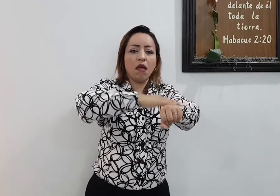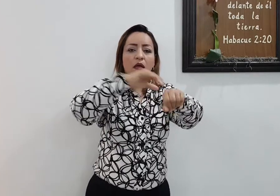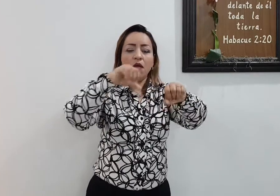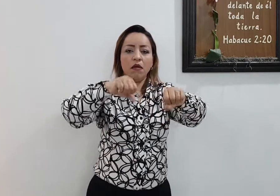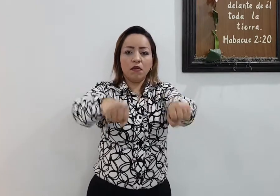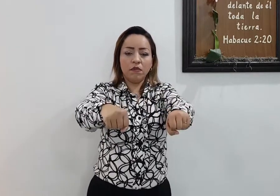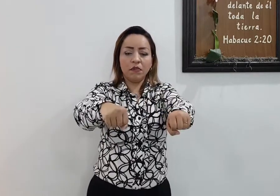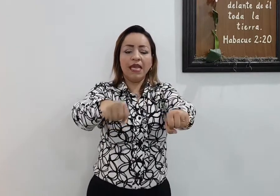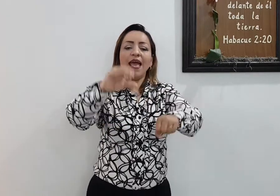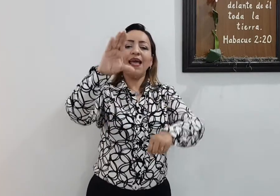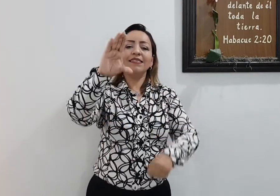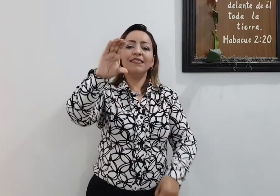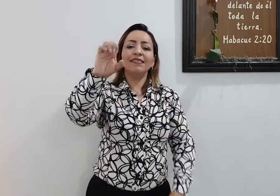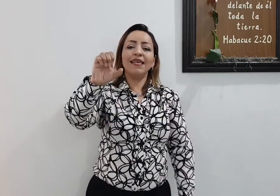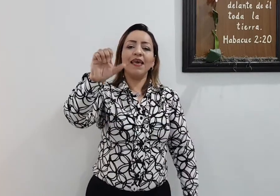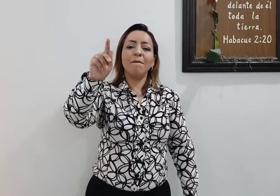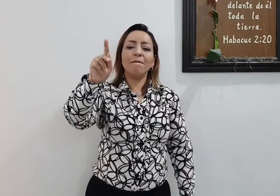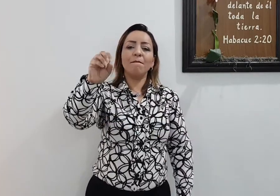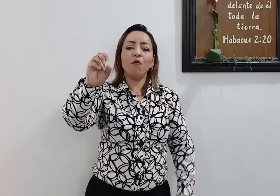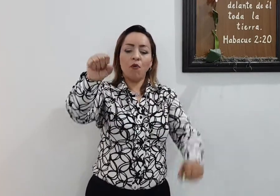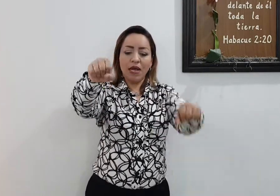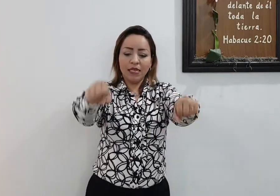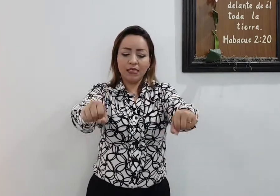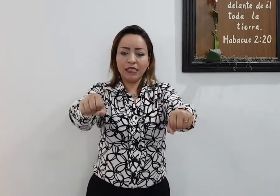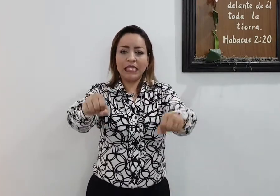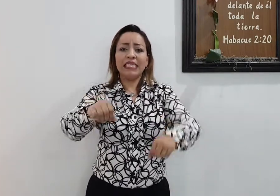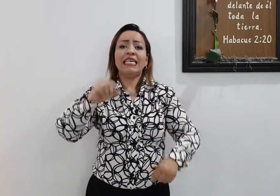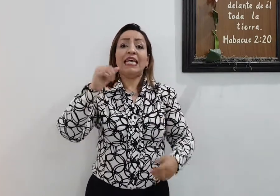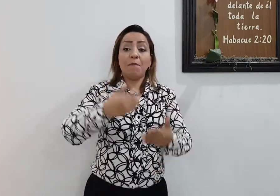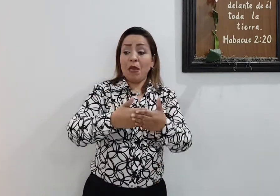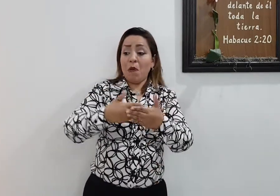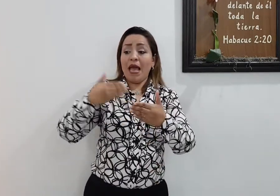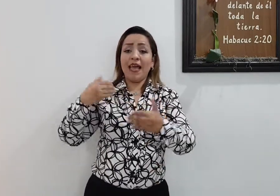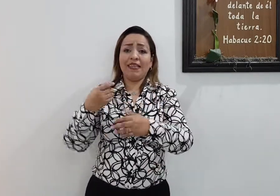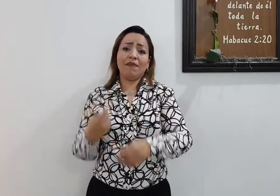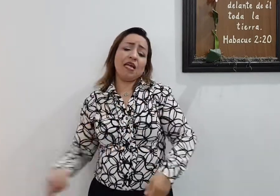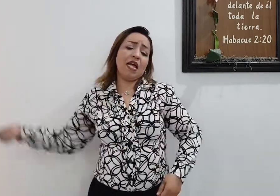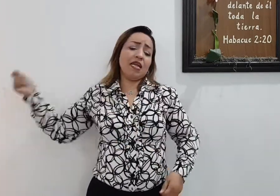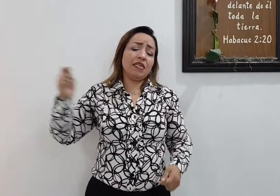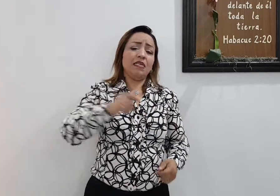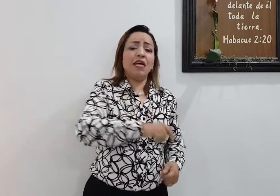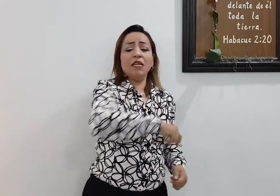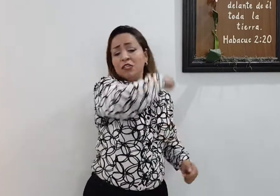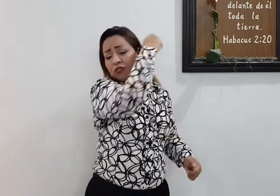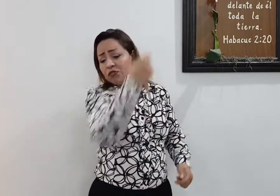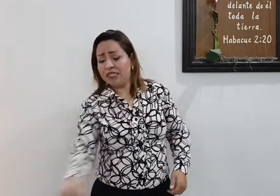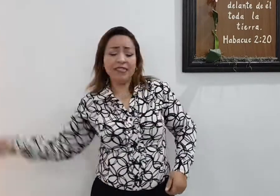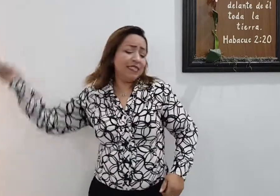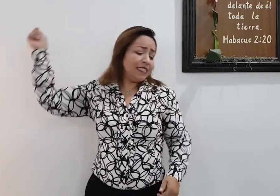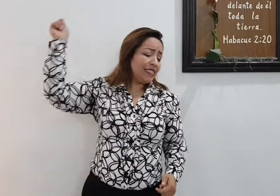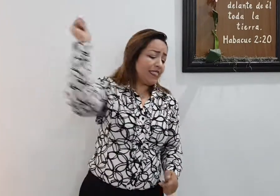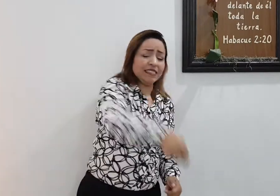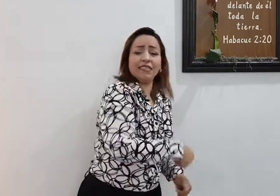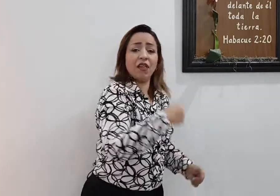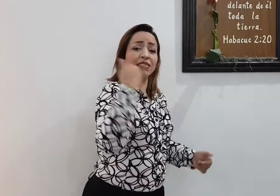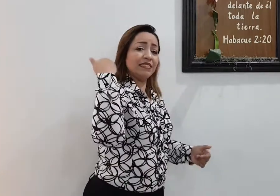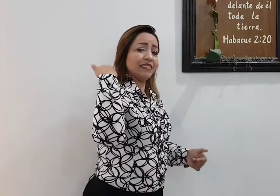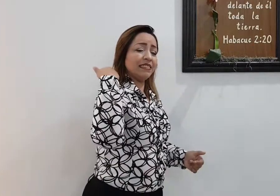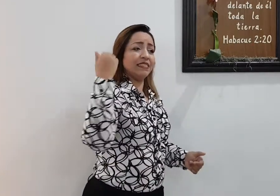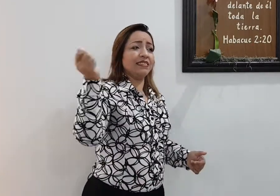de más adentro, habiendo sido azotados en lo más oscuro de esa cárcel. ¿Y sabe qué hicieron? Dijeron, ay Señor,